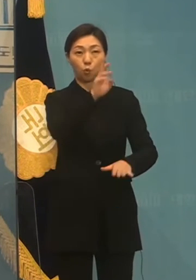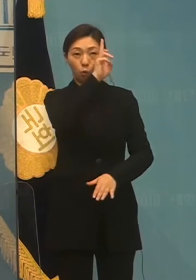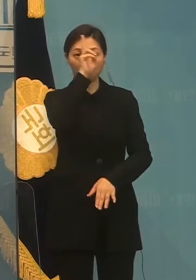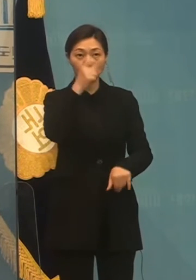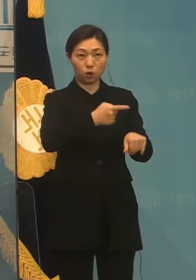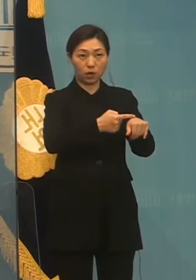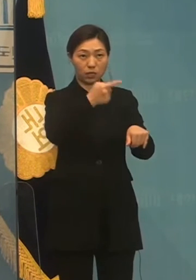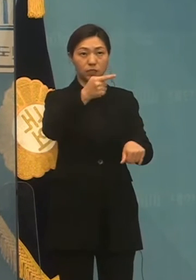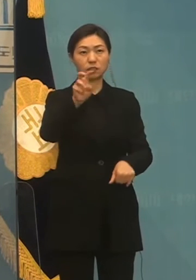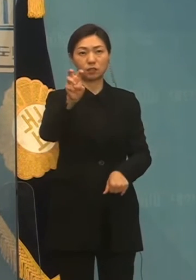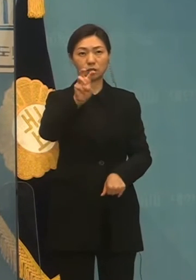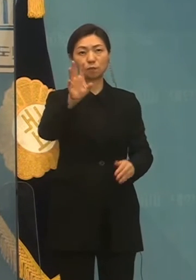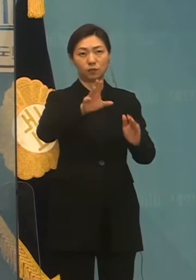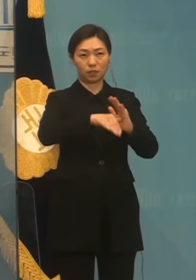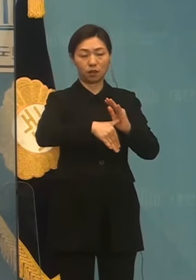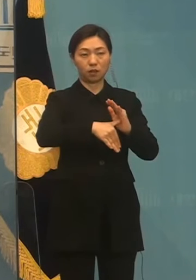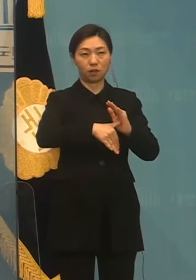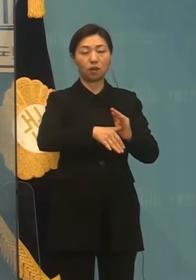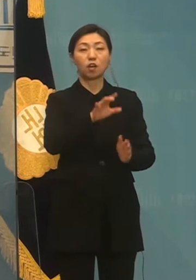30분에